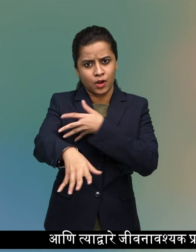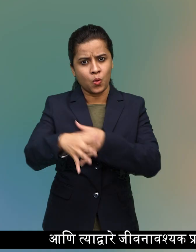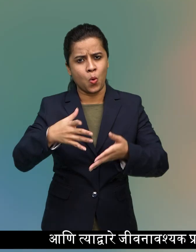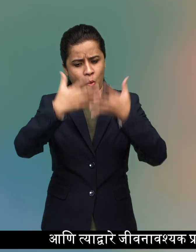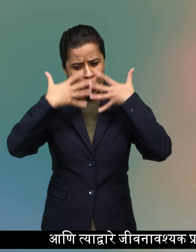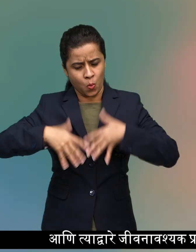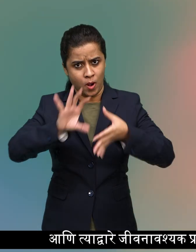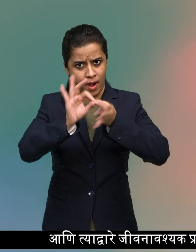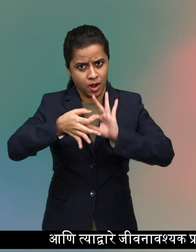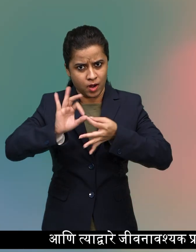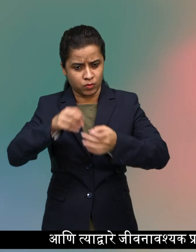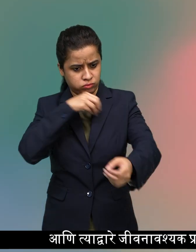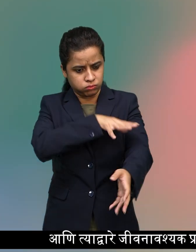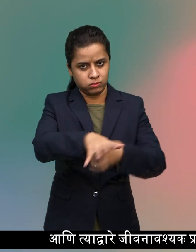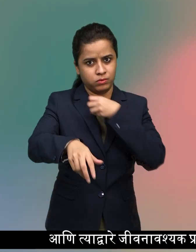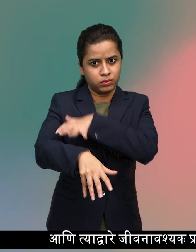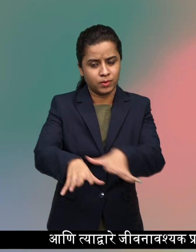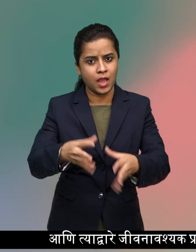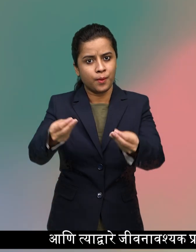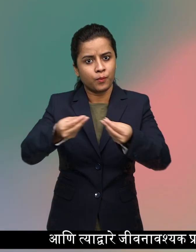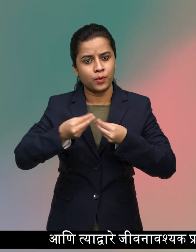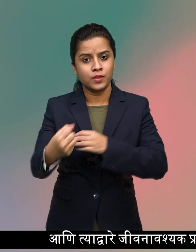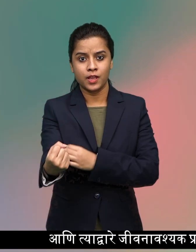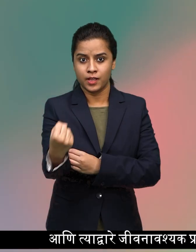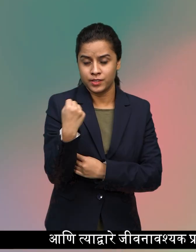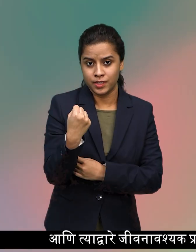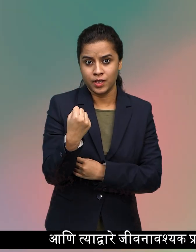आणि त्याद्वारे जीवनावश्यक प्रक्रिया करण्यासाठी आवश्यक ऊर्जा निर्माण होते.